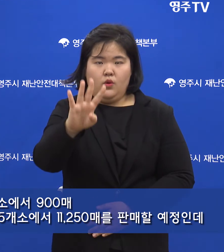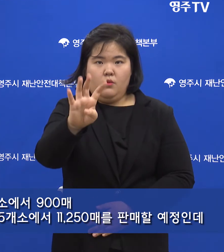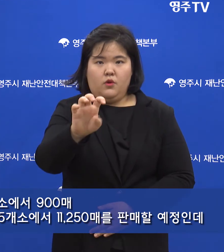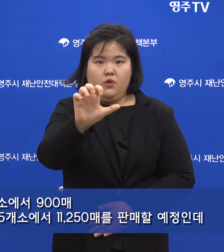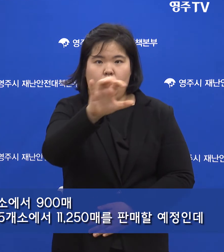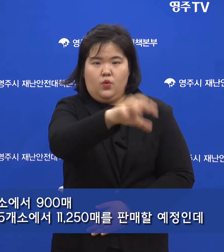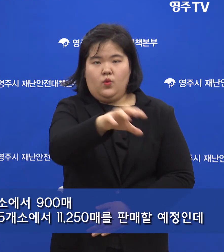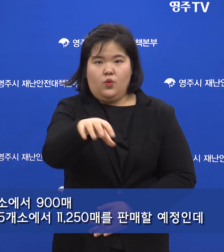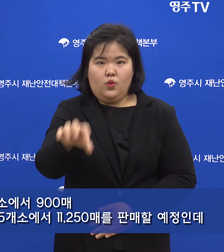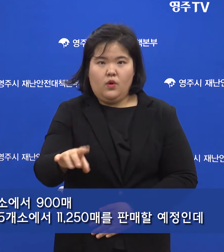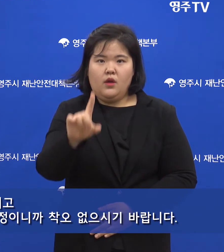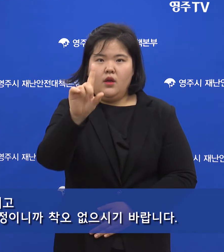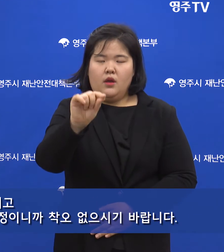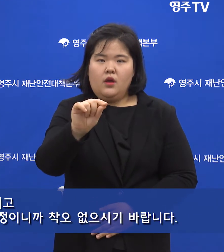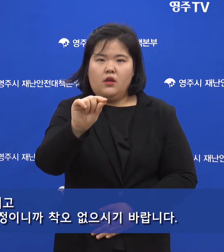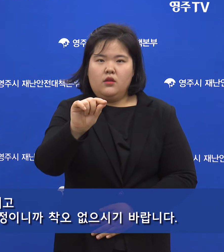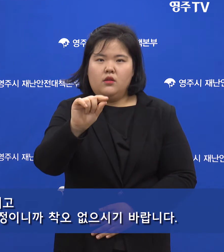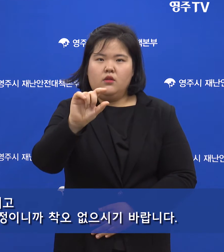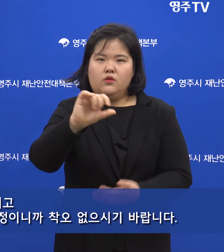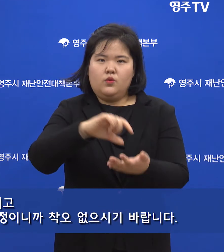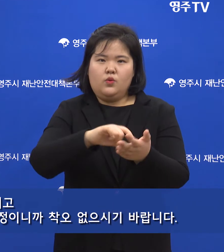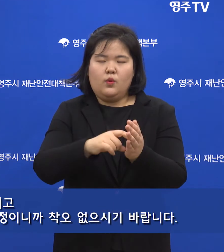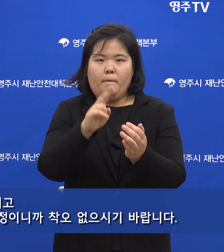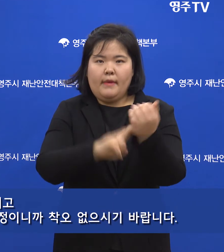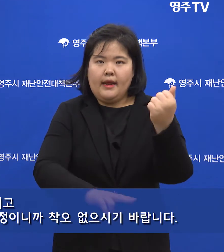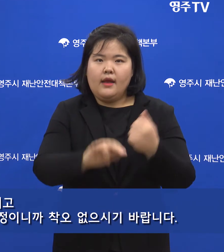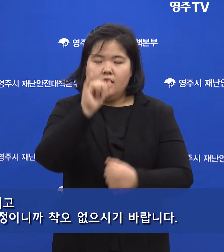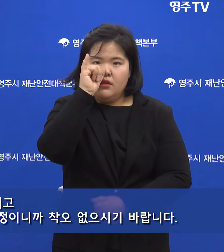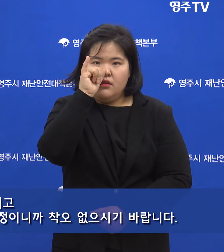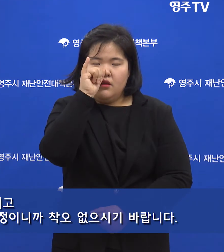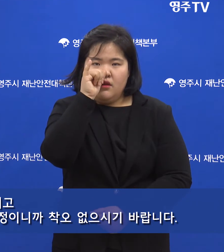11,250매를 판매할 예정인데, 우체국과 농협은